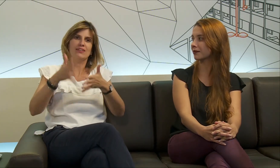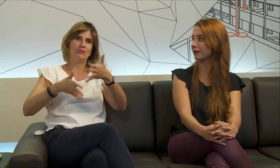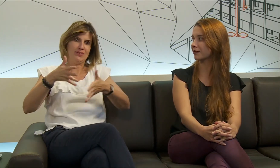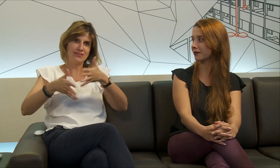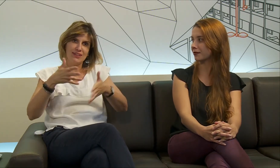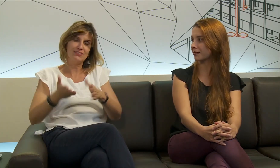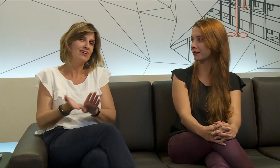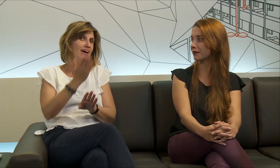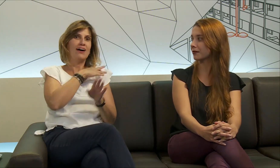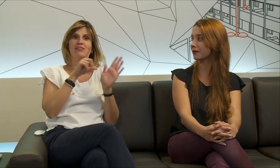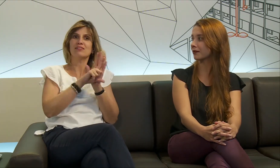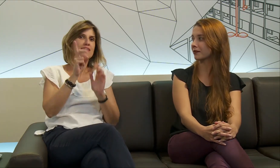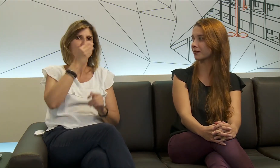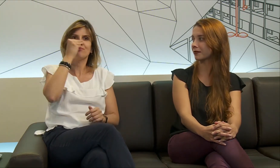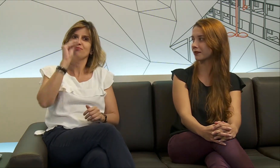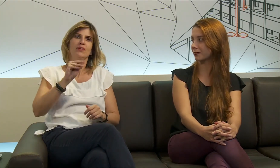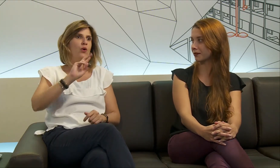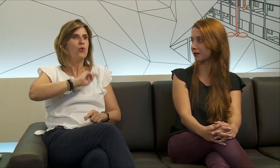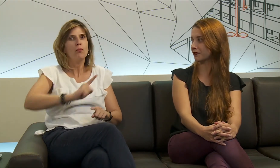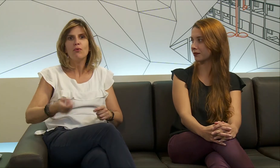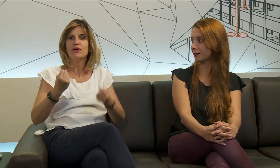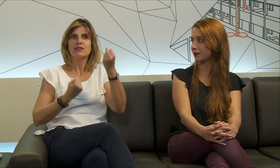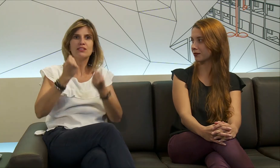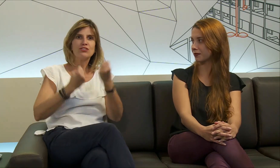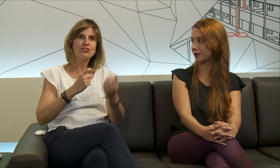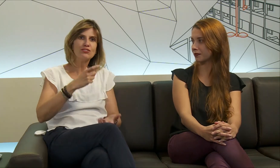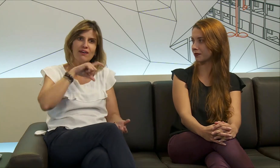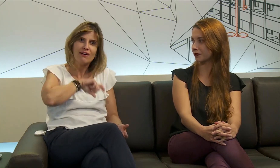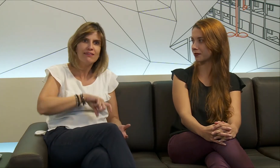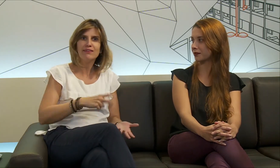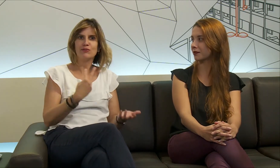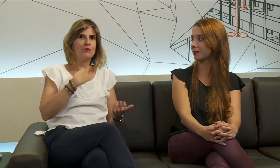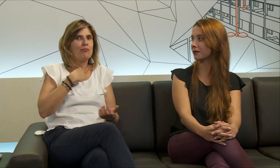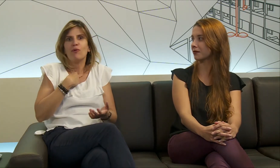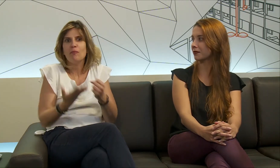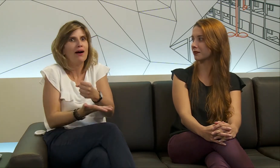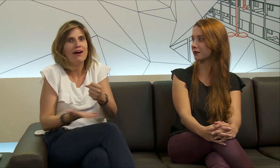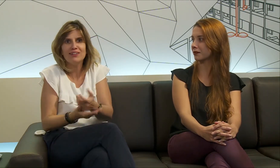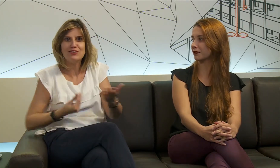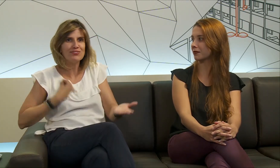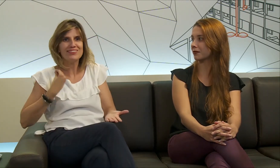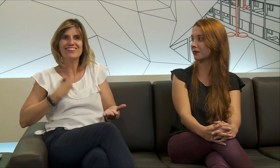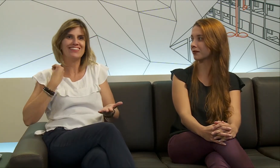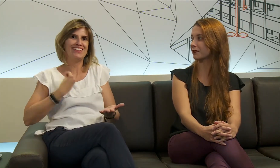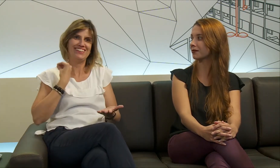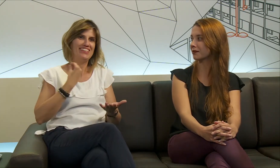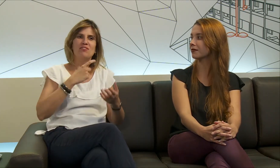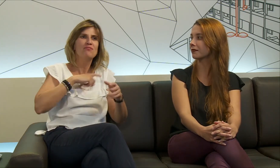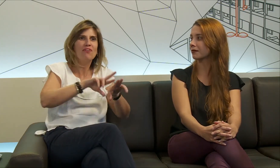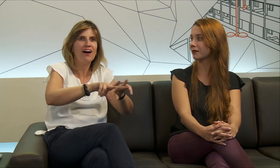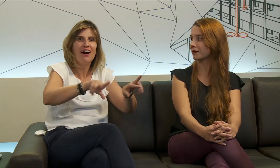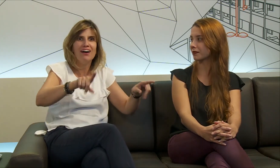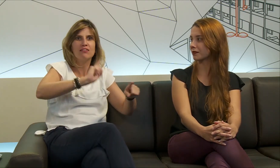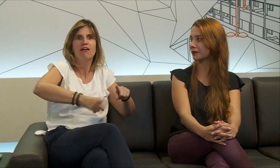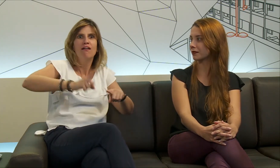de sinais ele é maior, porque antes da legislação haviam muitos empecilhos, como impedimentos, inclusive, para